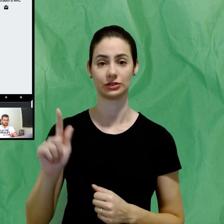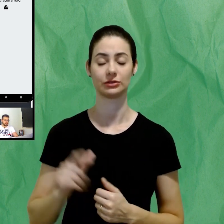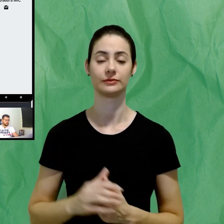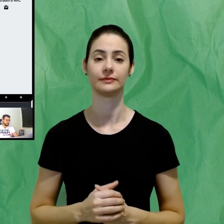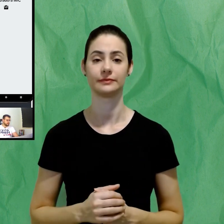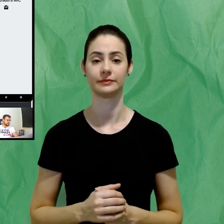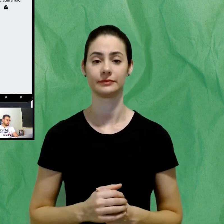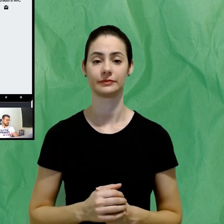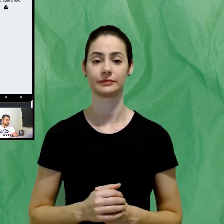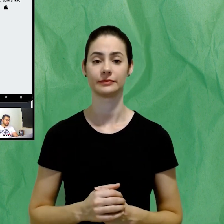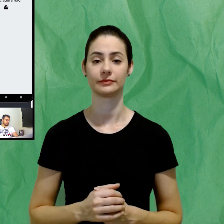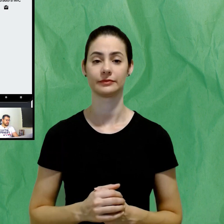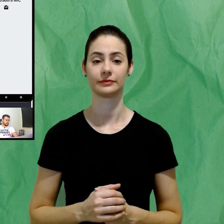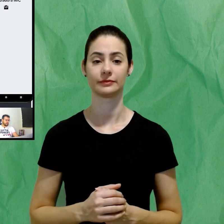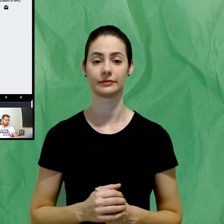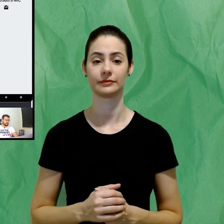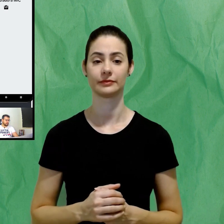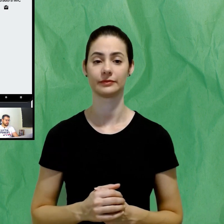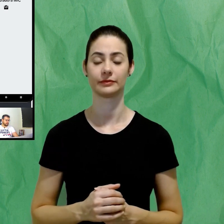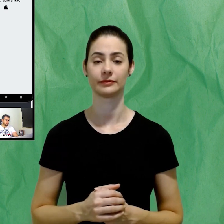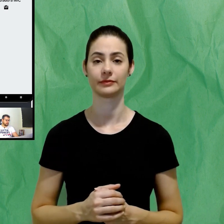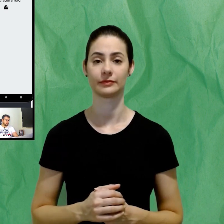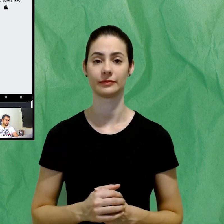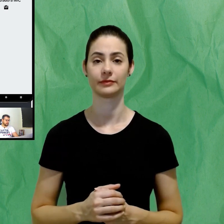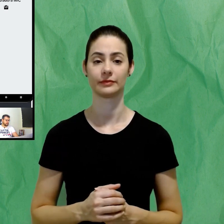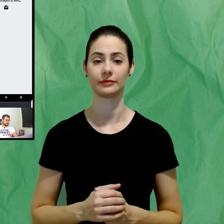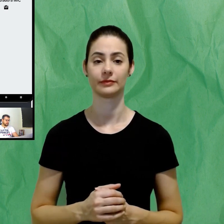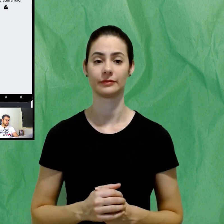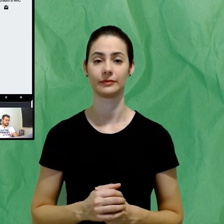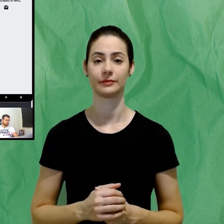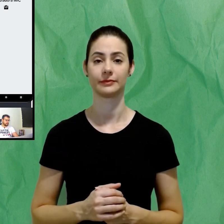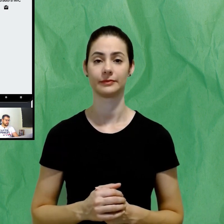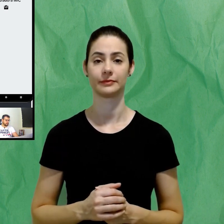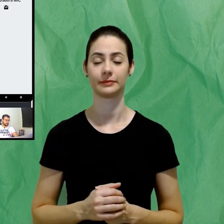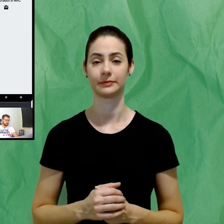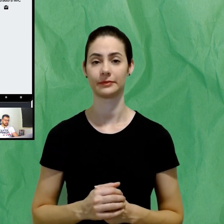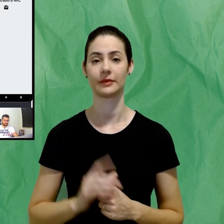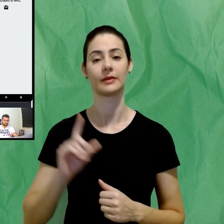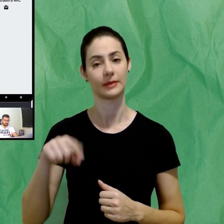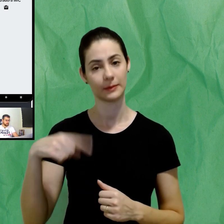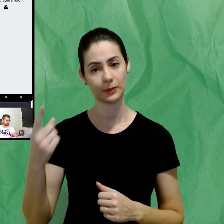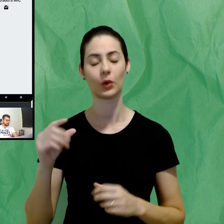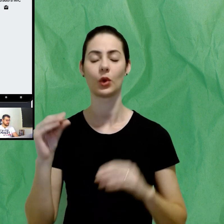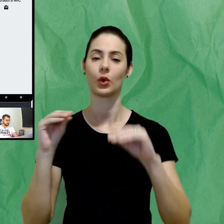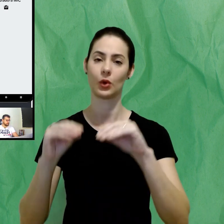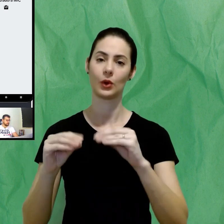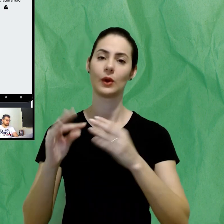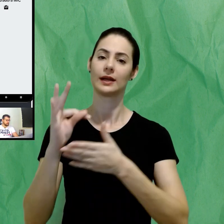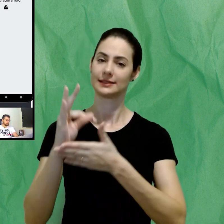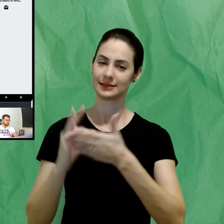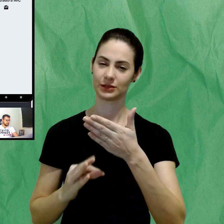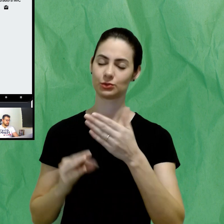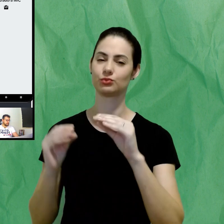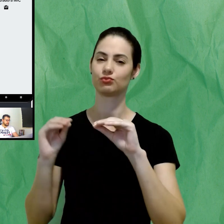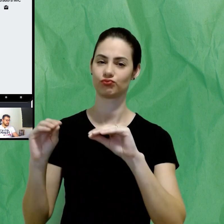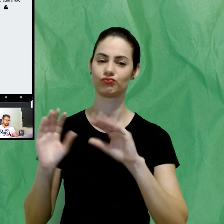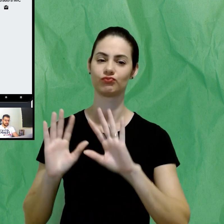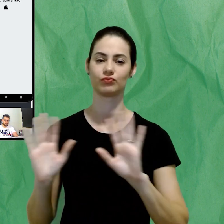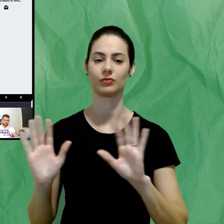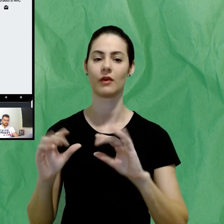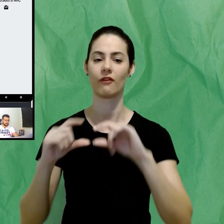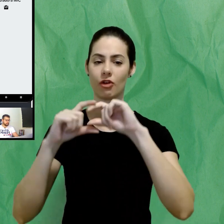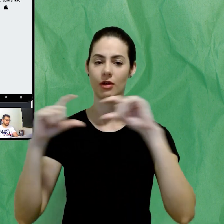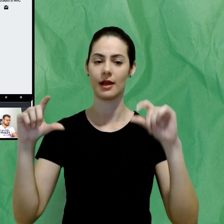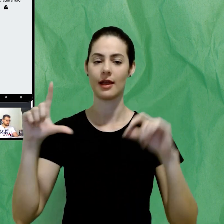E aí, vamos lá criar esse label primeiro para a gente poder depois colocar o nosso text input. Então eu vou criar o meu